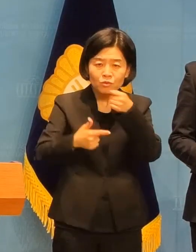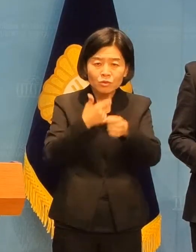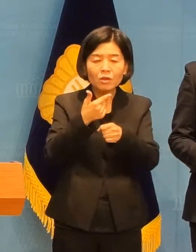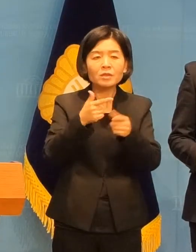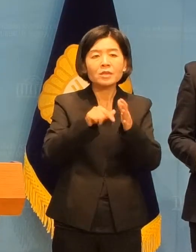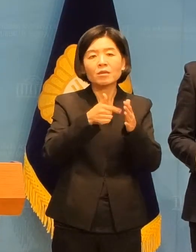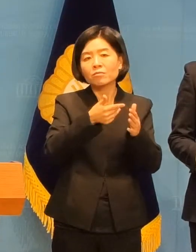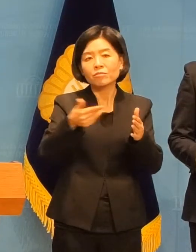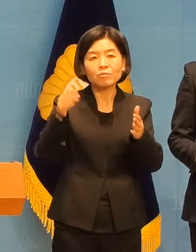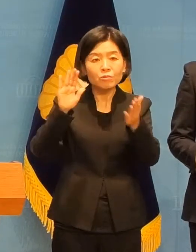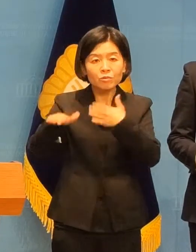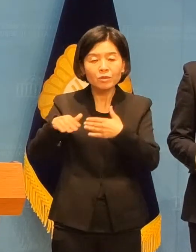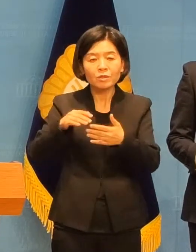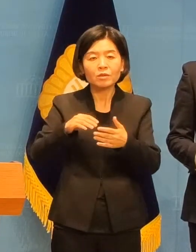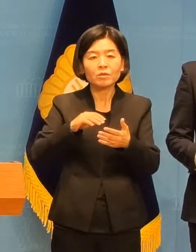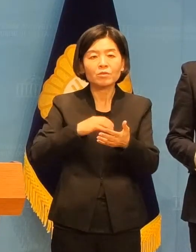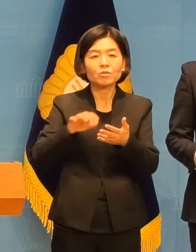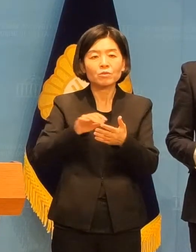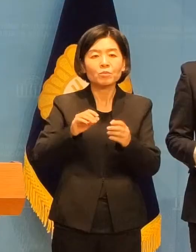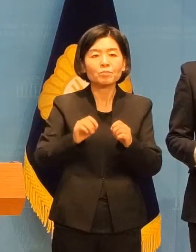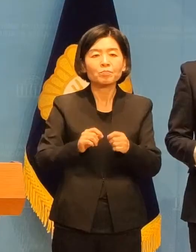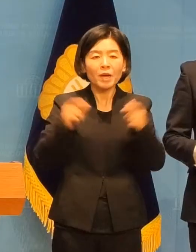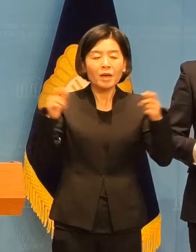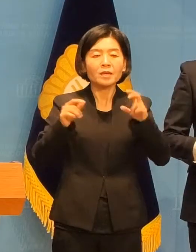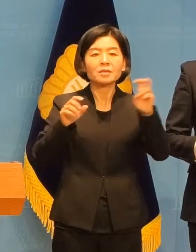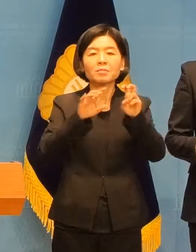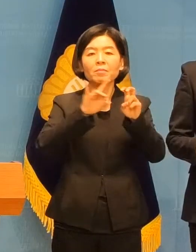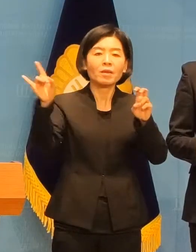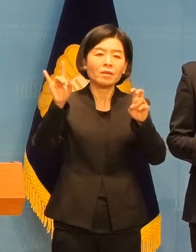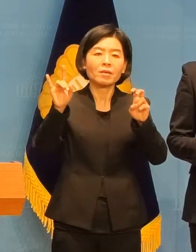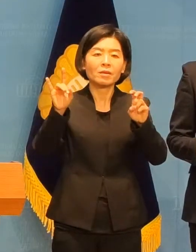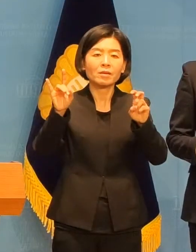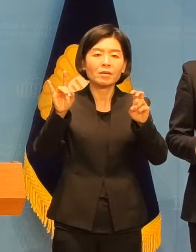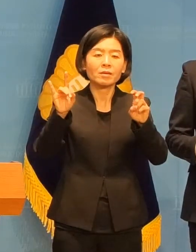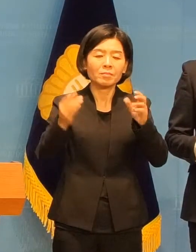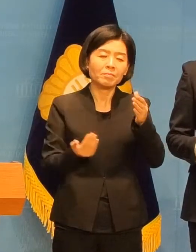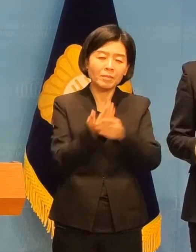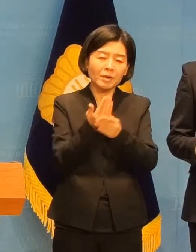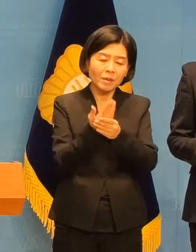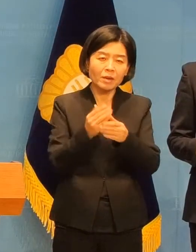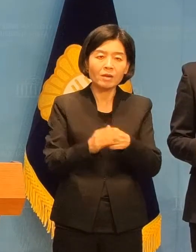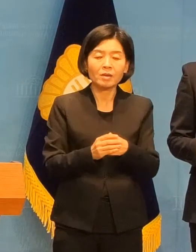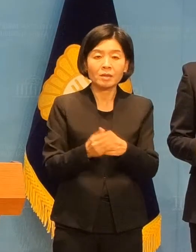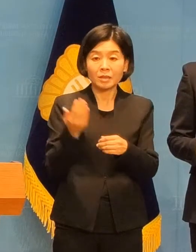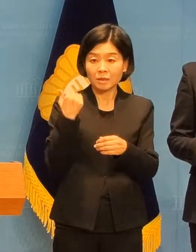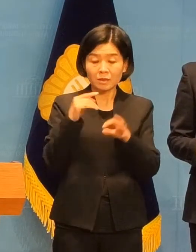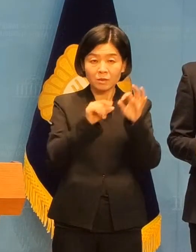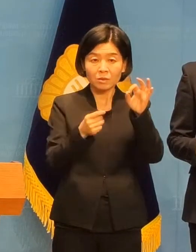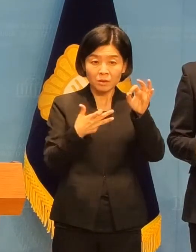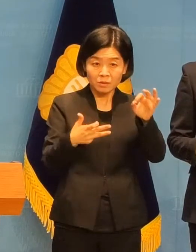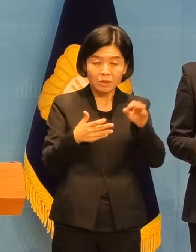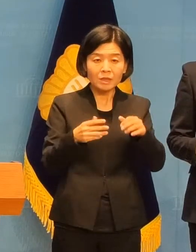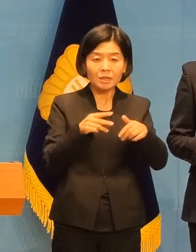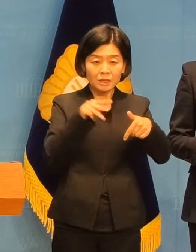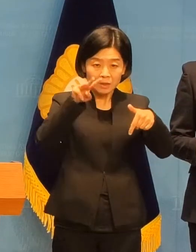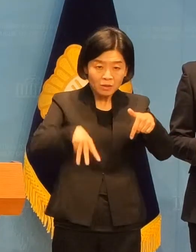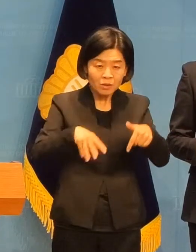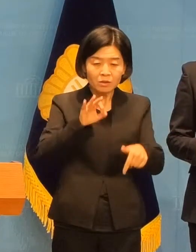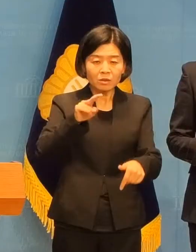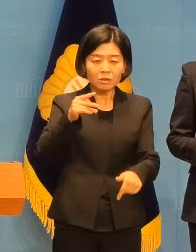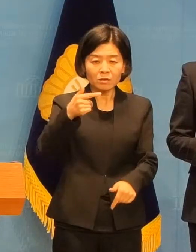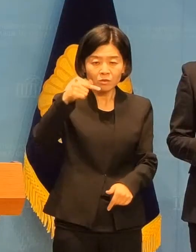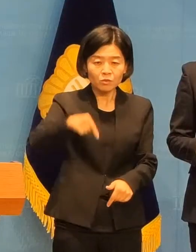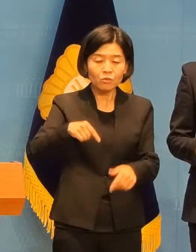만에 20배 이상 폭증했기 때문입니다. 아시는 것처럼 지난 18일 인천